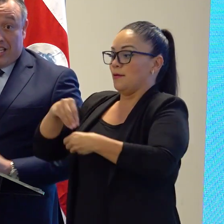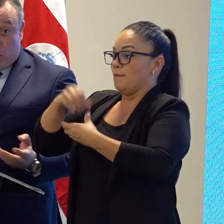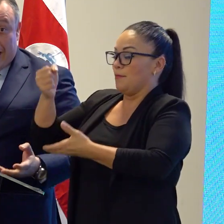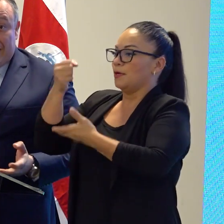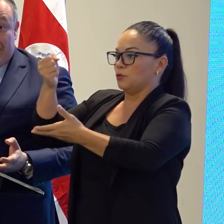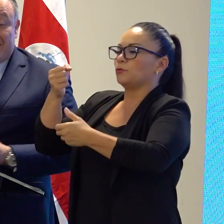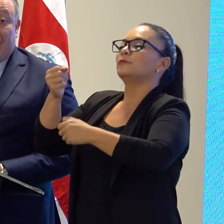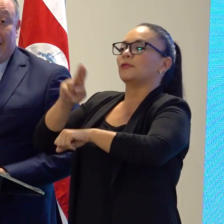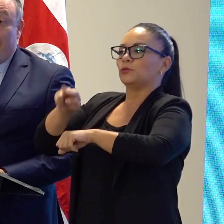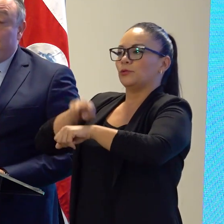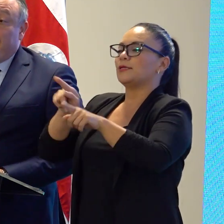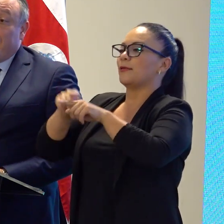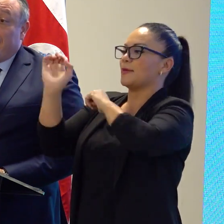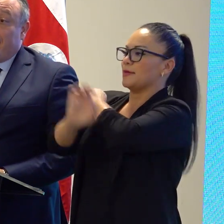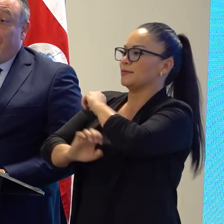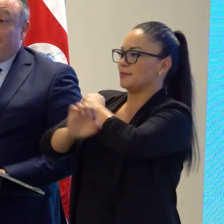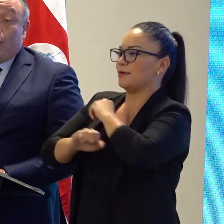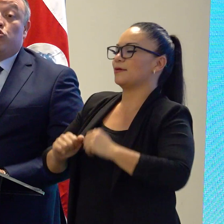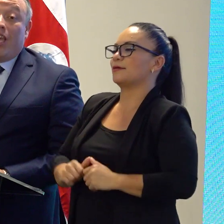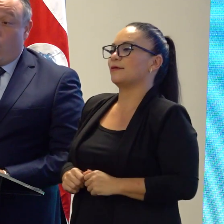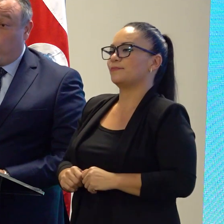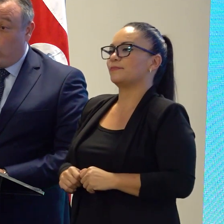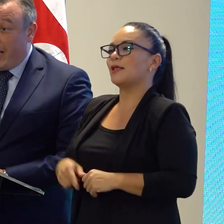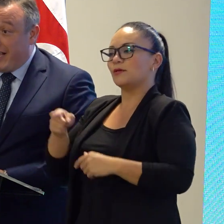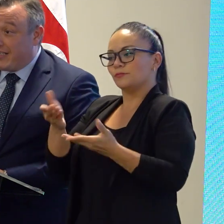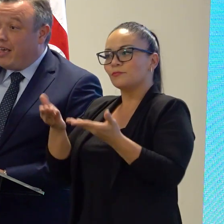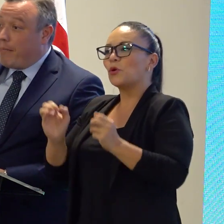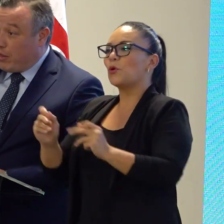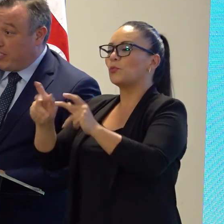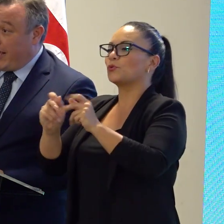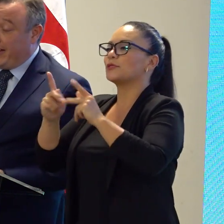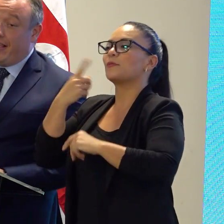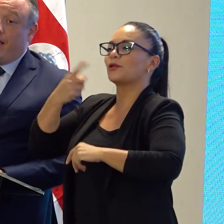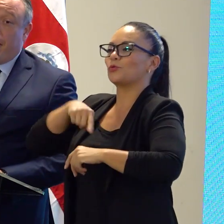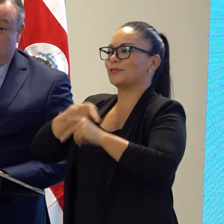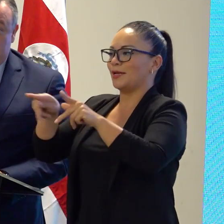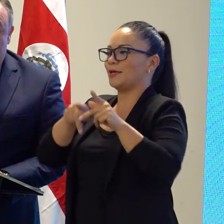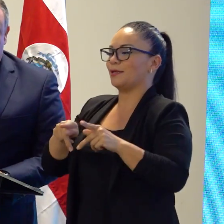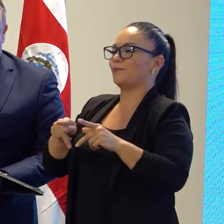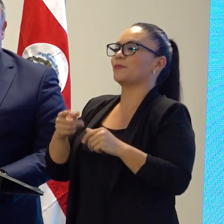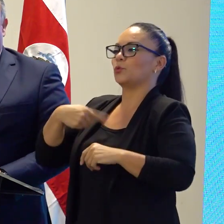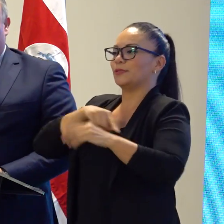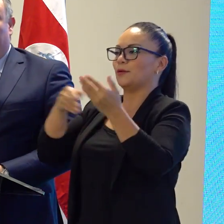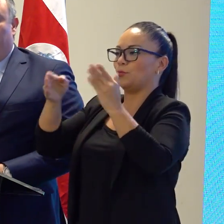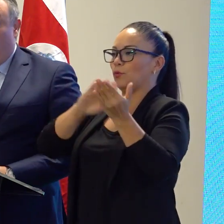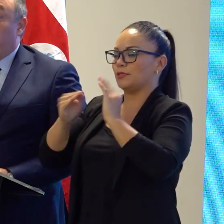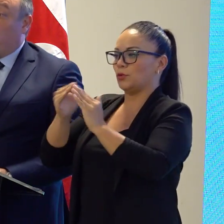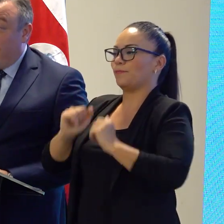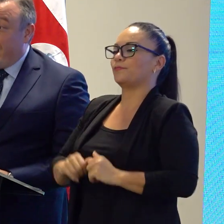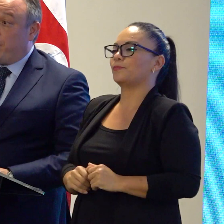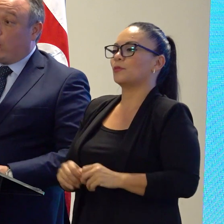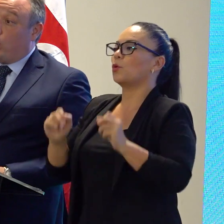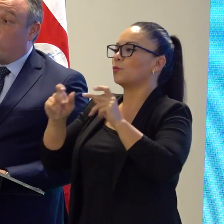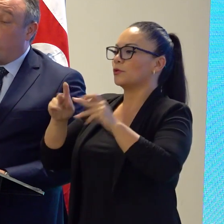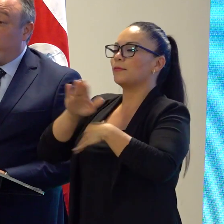nacional y extranjera se traduce en oportunidades para nuestra gente para nuestra población en